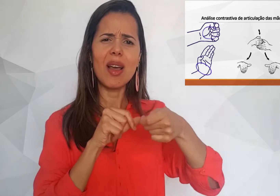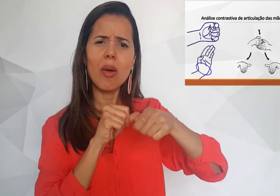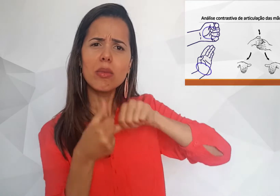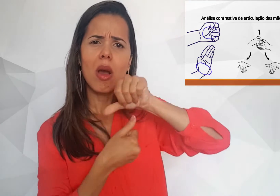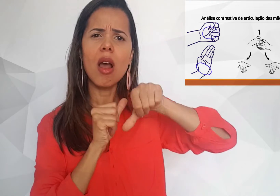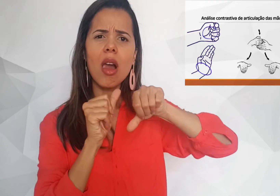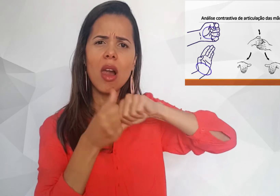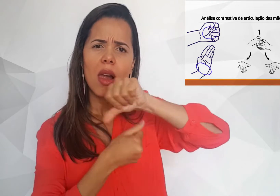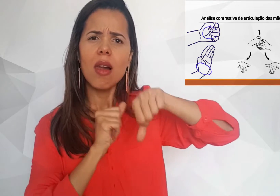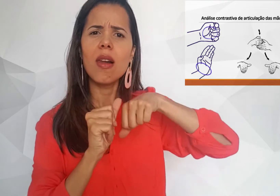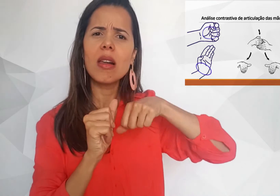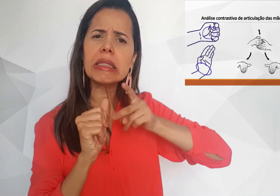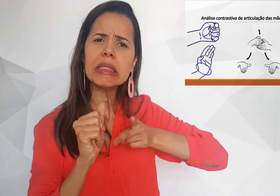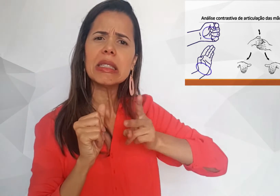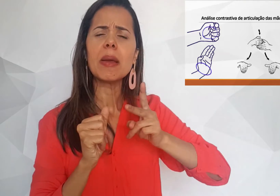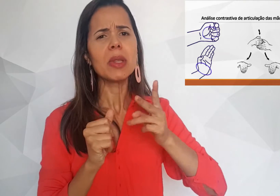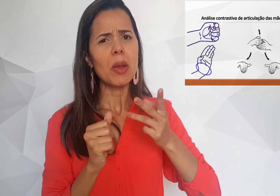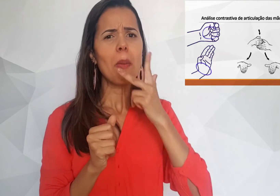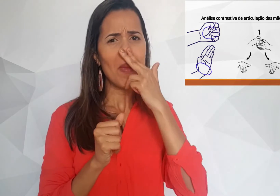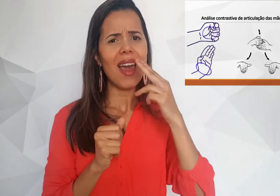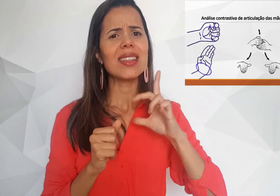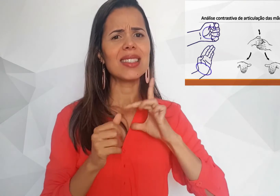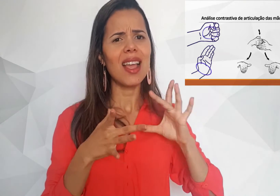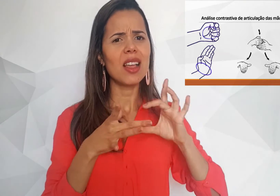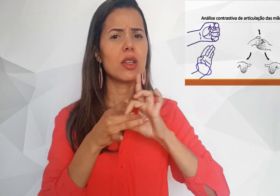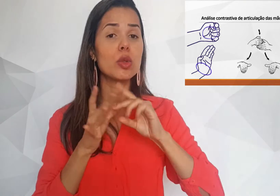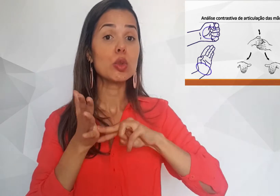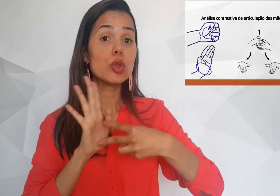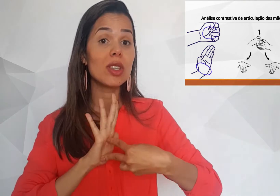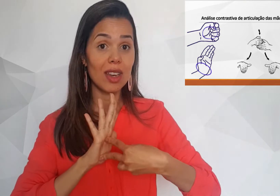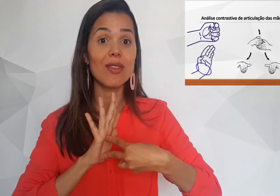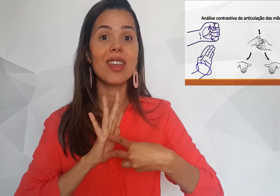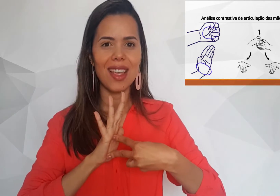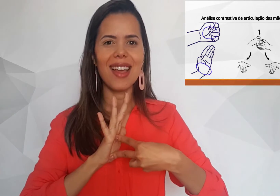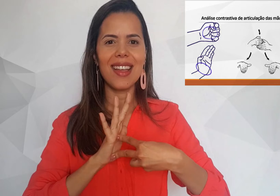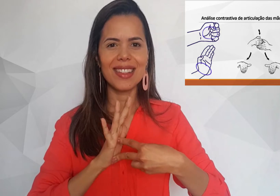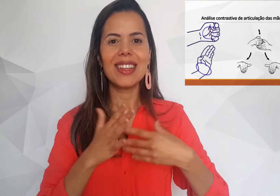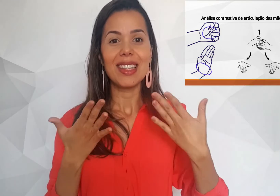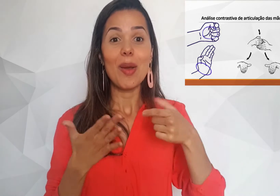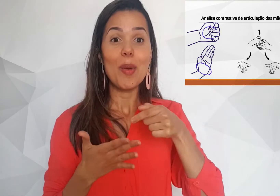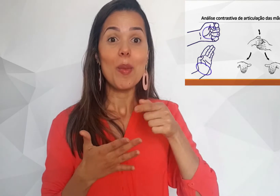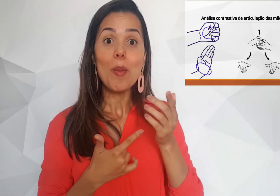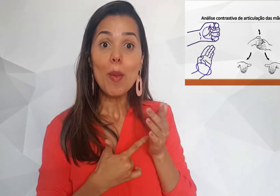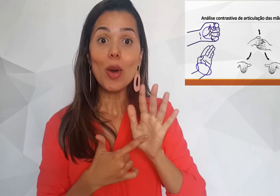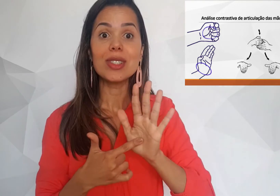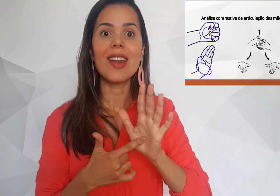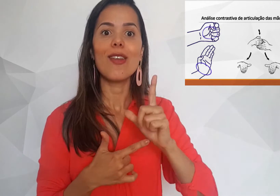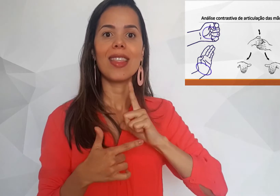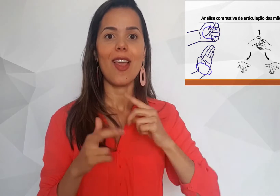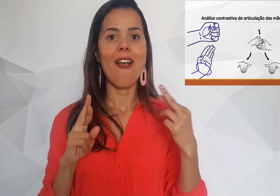formas apresentavam regularidade, ou seja, elas eram repetidas ao longo do discurso, que ali estava demonstrando que ela